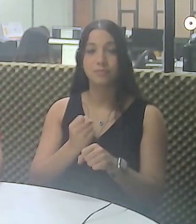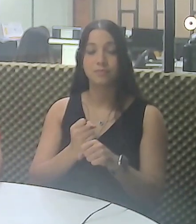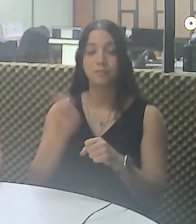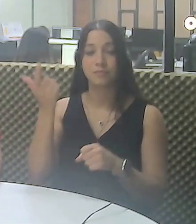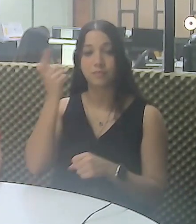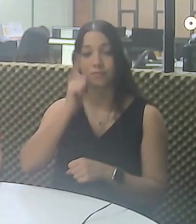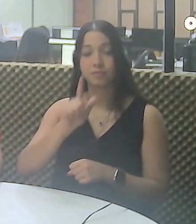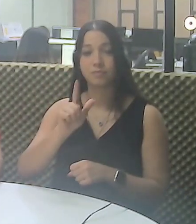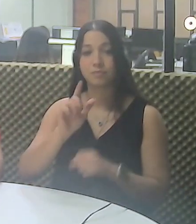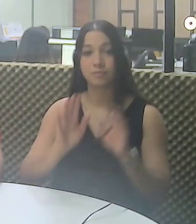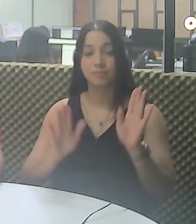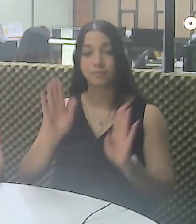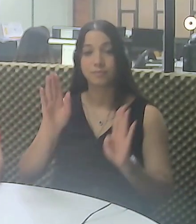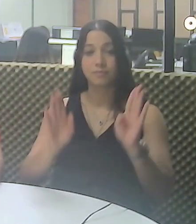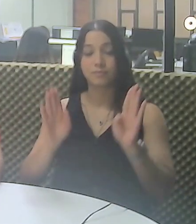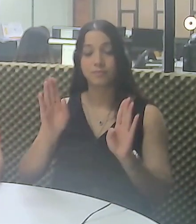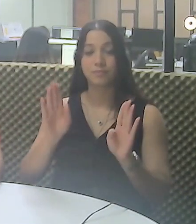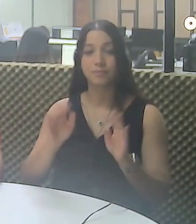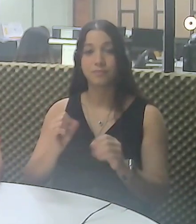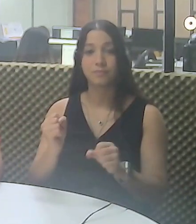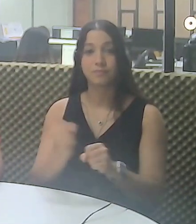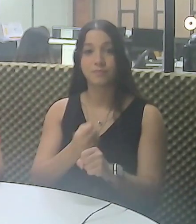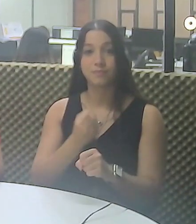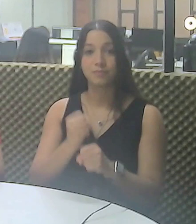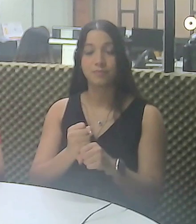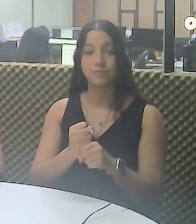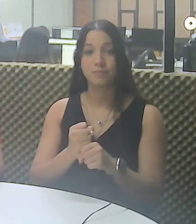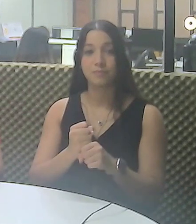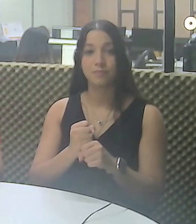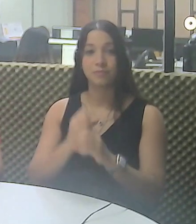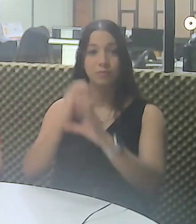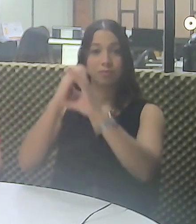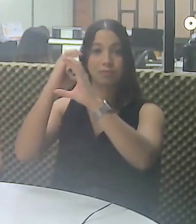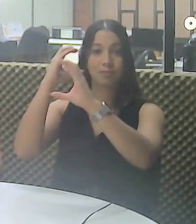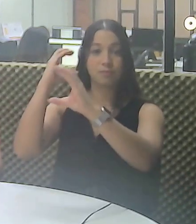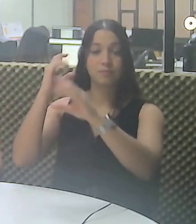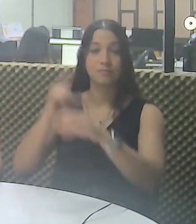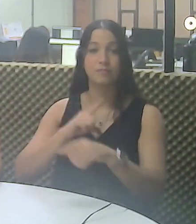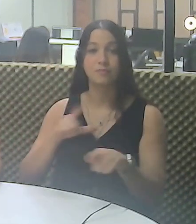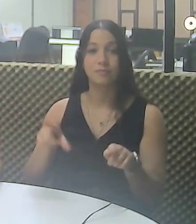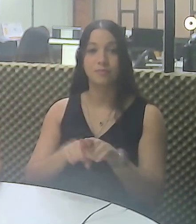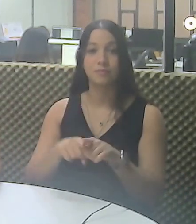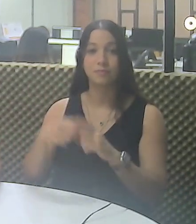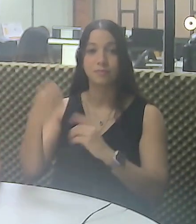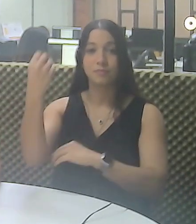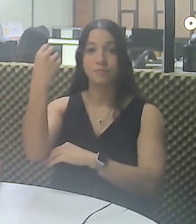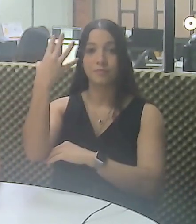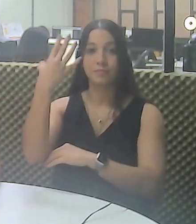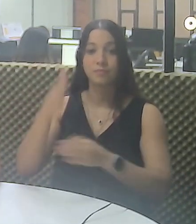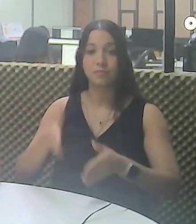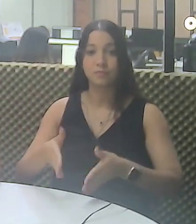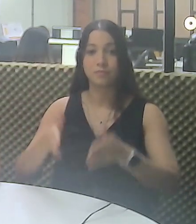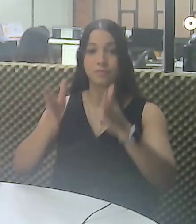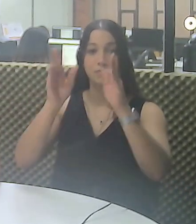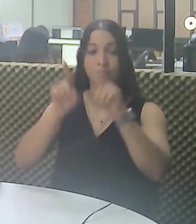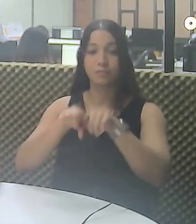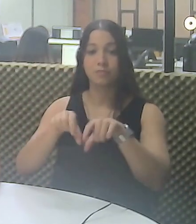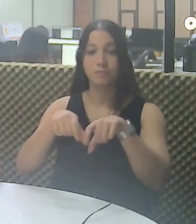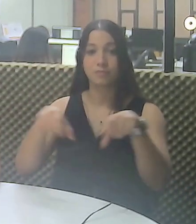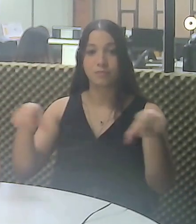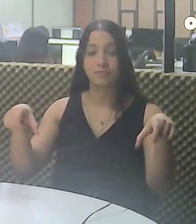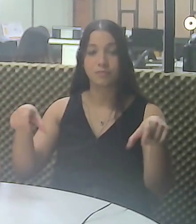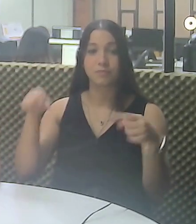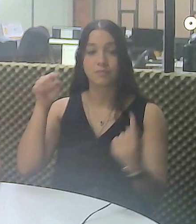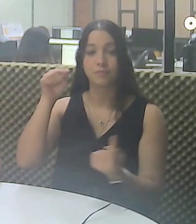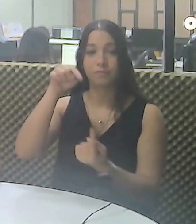o processo licitatório. Além de obras civis, a implantação contará também com sinalização vertical e horizontal.